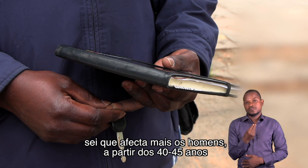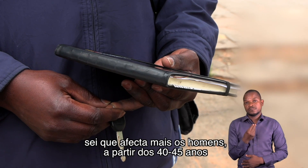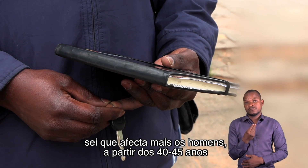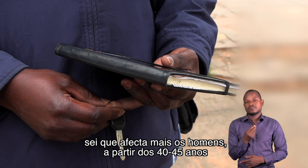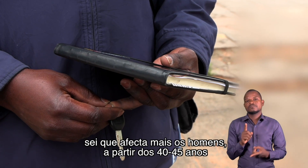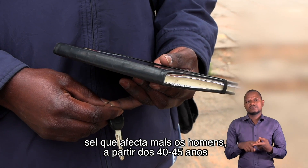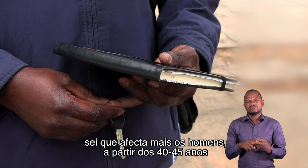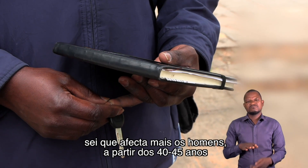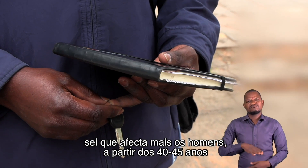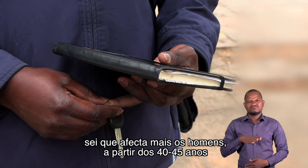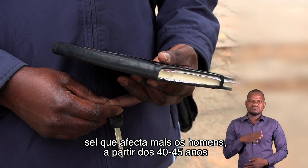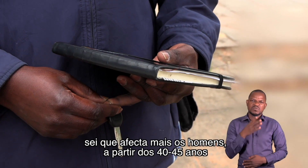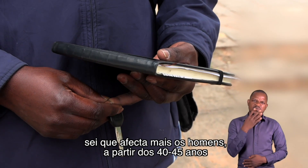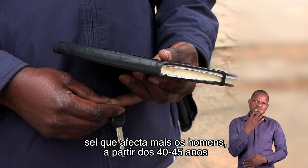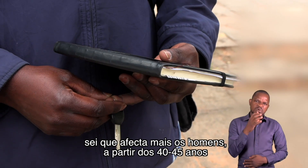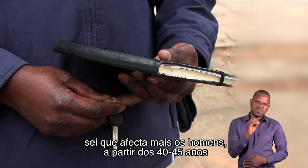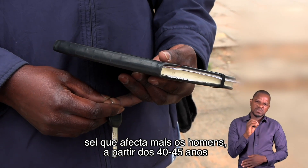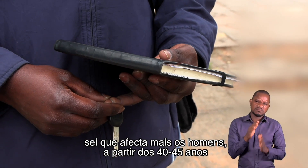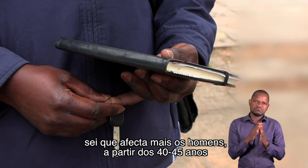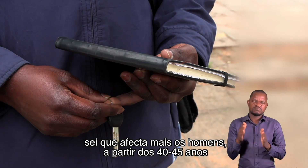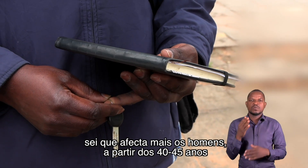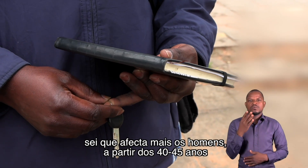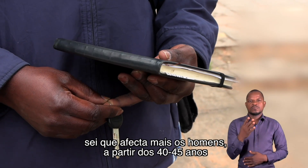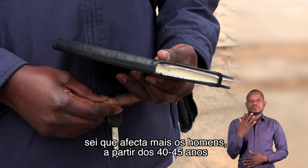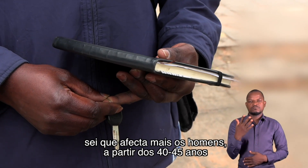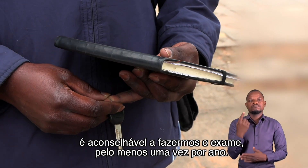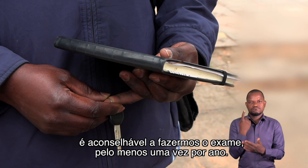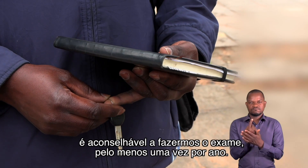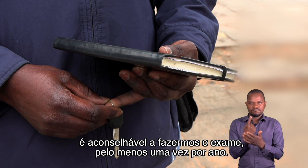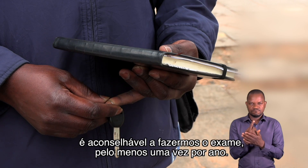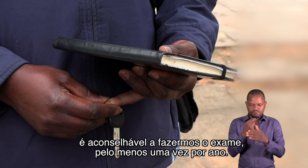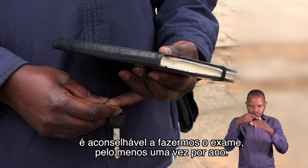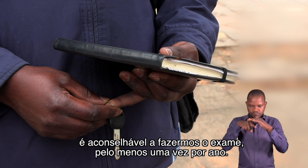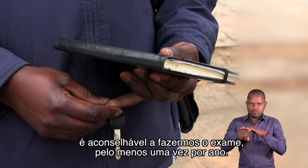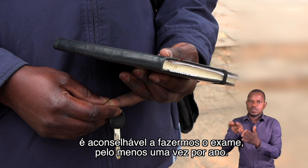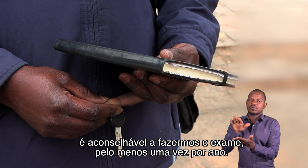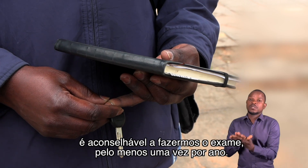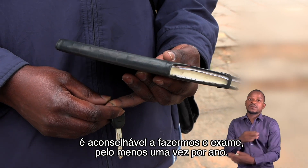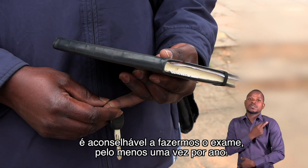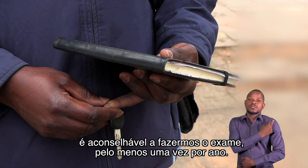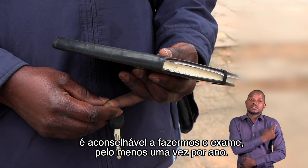e a partir dos 40, 45 anos é aconselhável a fazermos testes